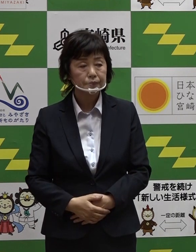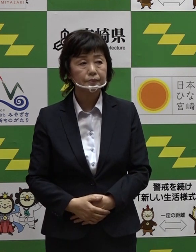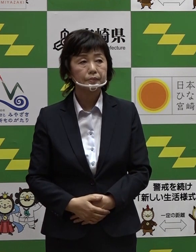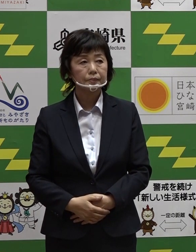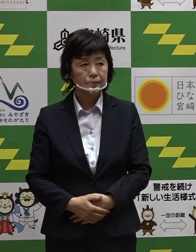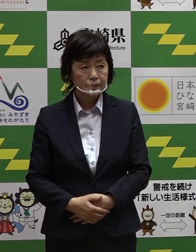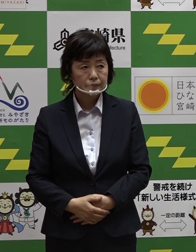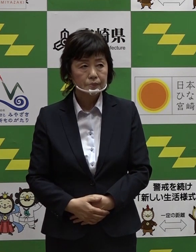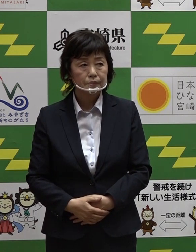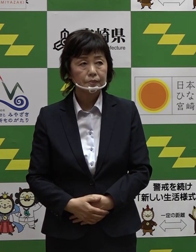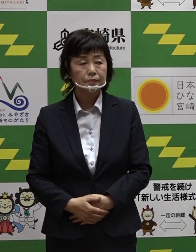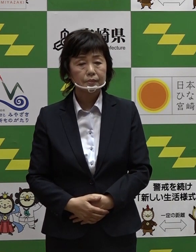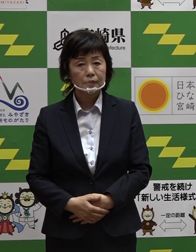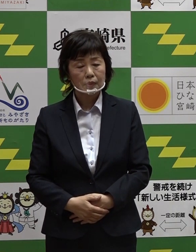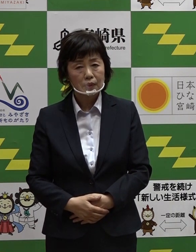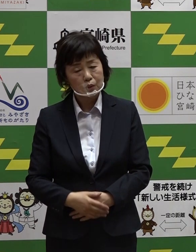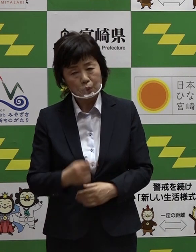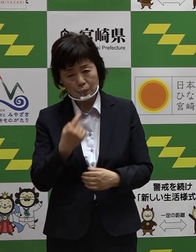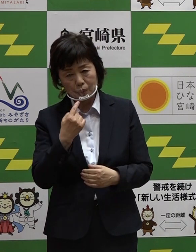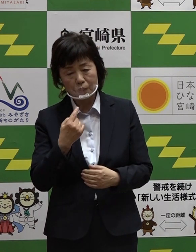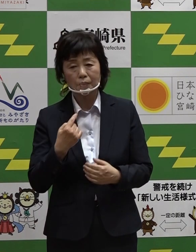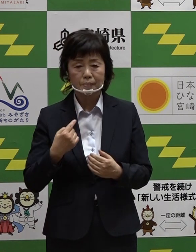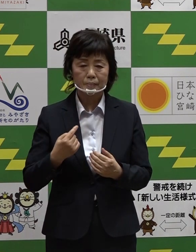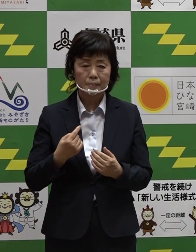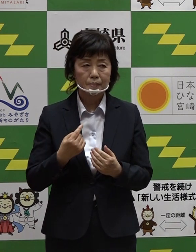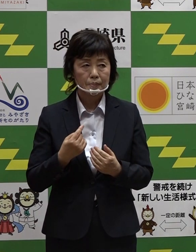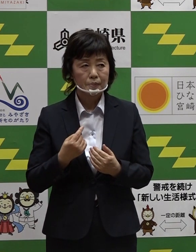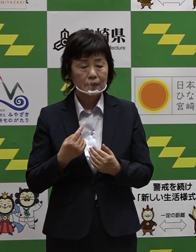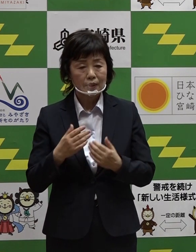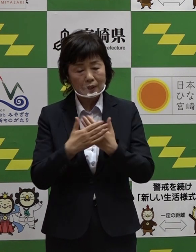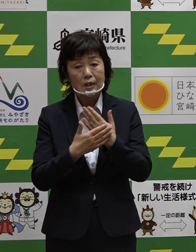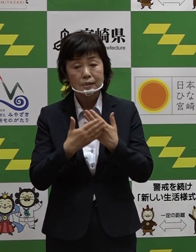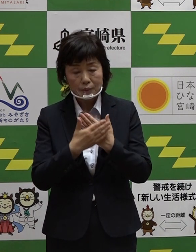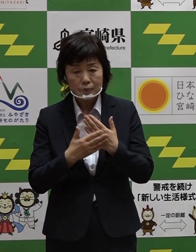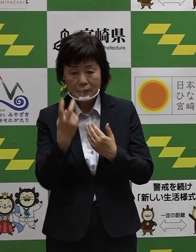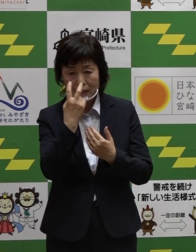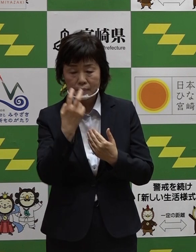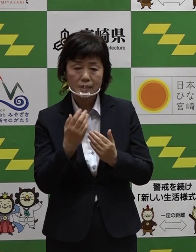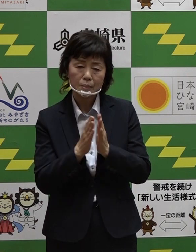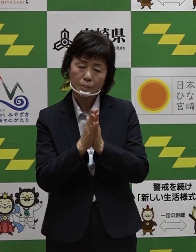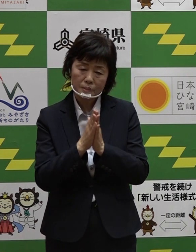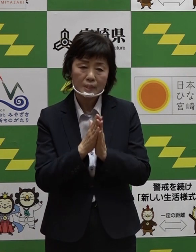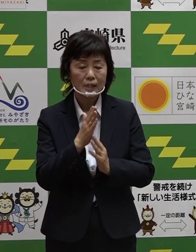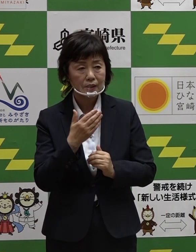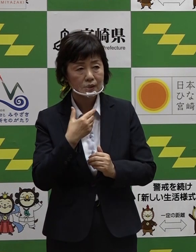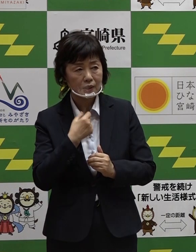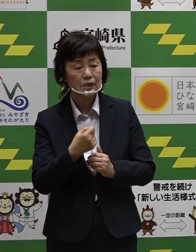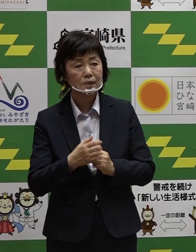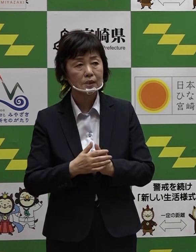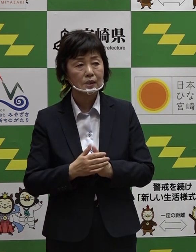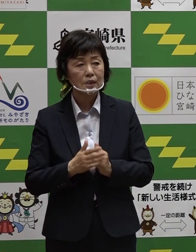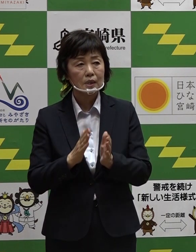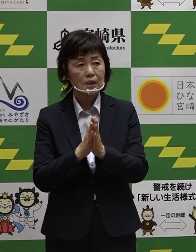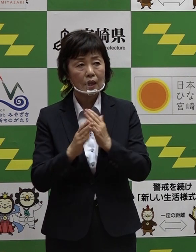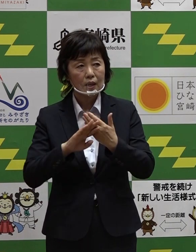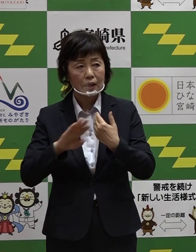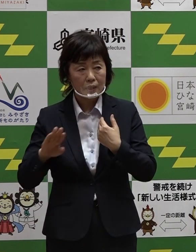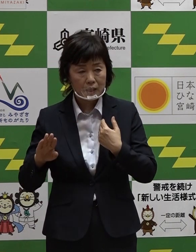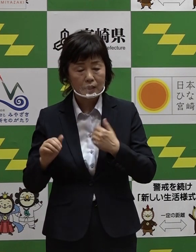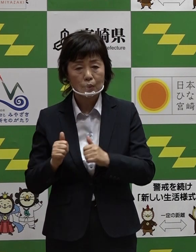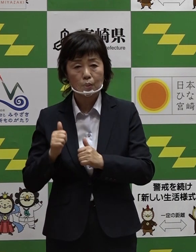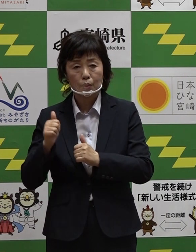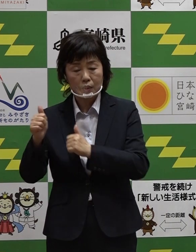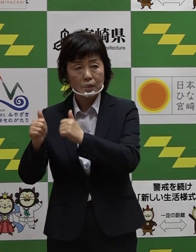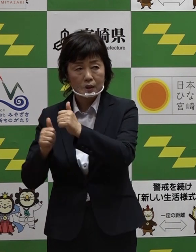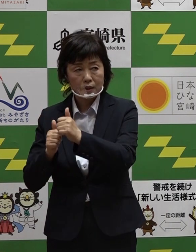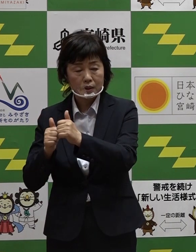はい、 受付の橋本です。ちょっと物分かり悪くて恐縮なので大事なところなんで確認させてください。県外へのまず外出の